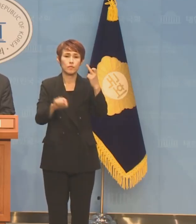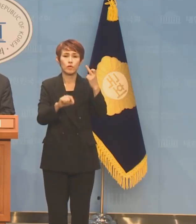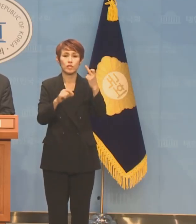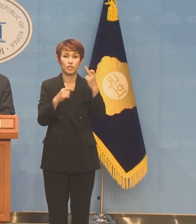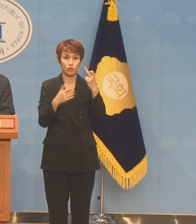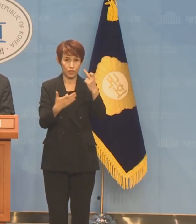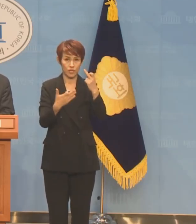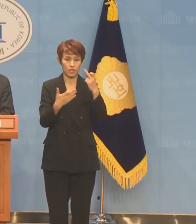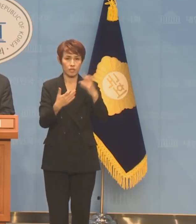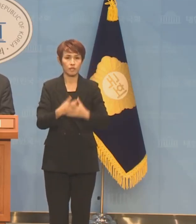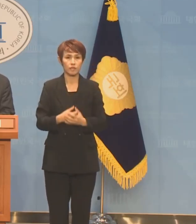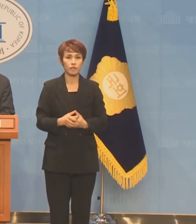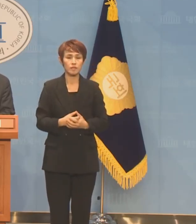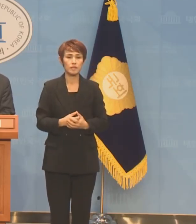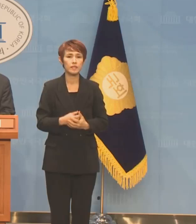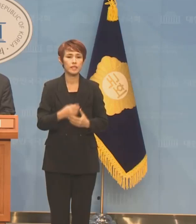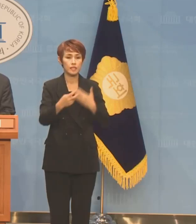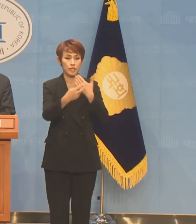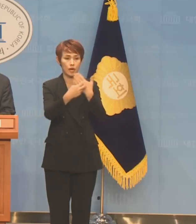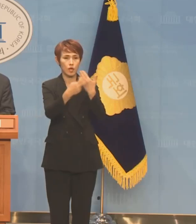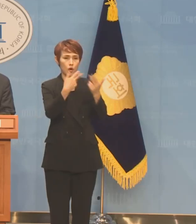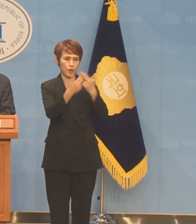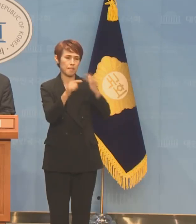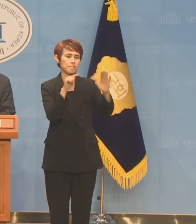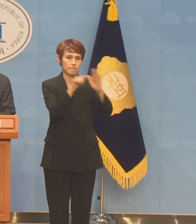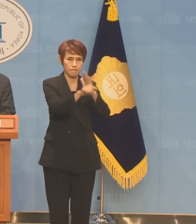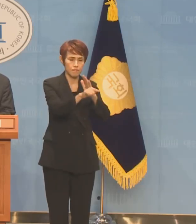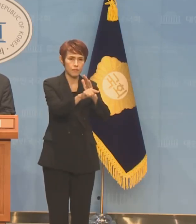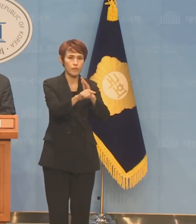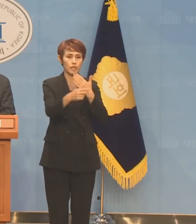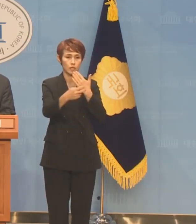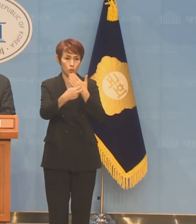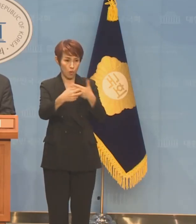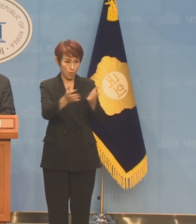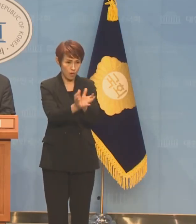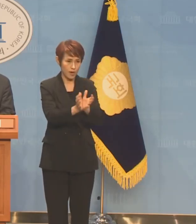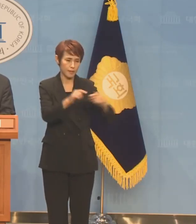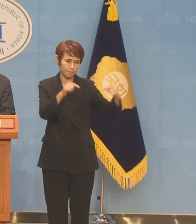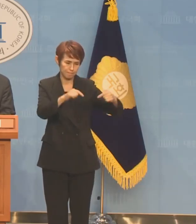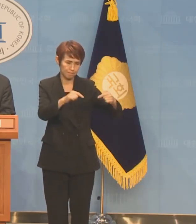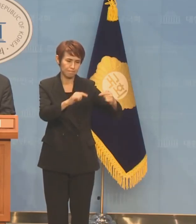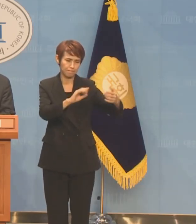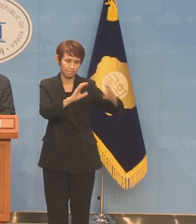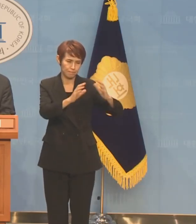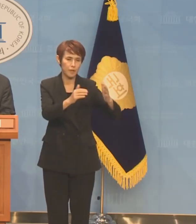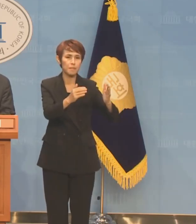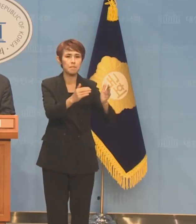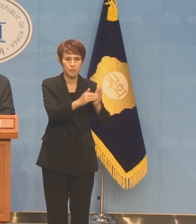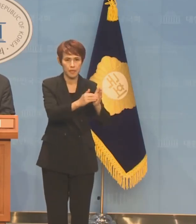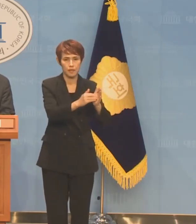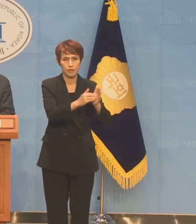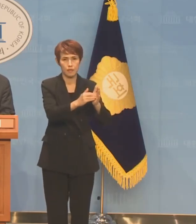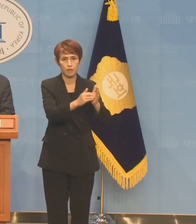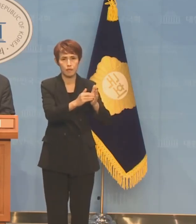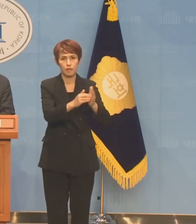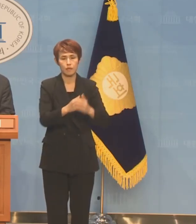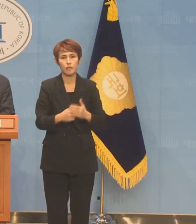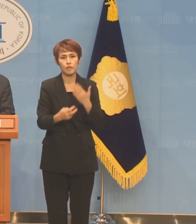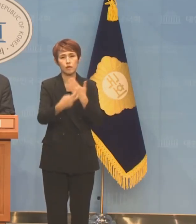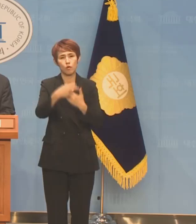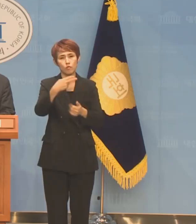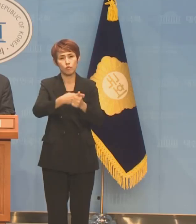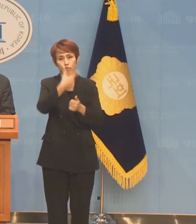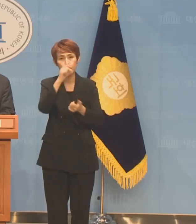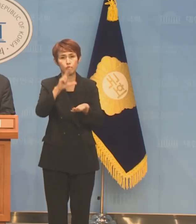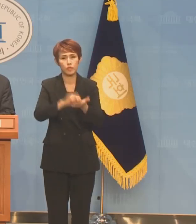두 위원장은 대한의사협회를 방문해 의료계와 간담회를 가진 바 있습니다. 이 자리에서 의료대란 장기화를